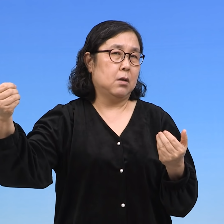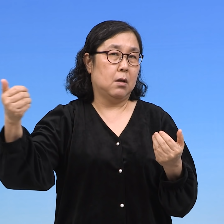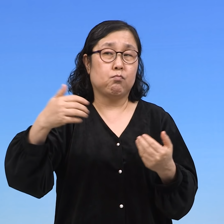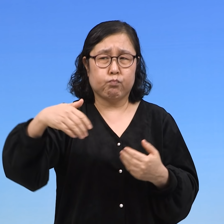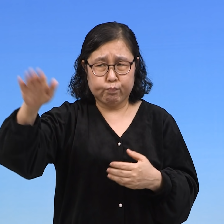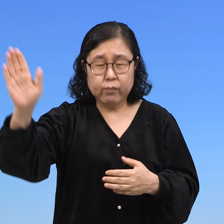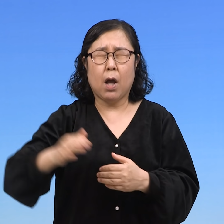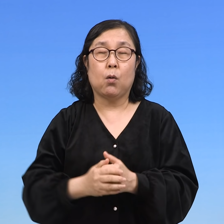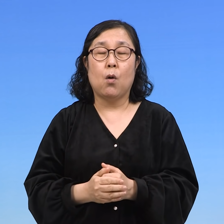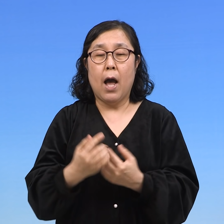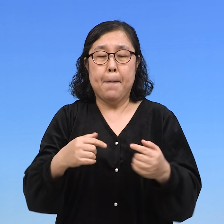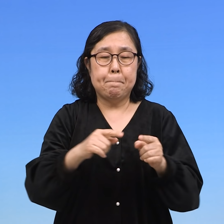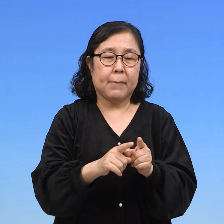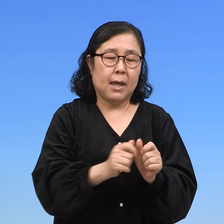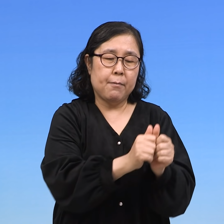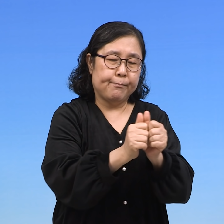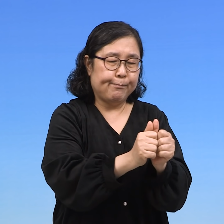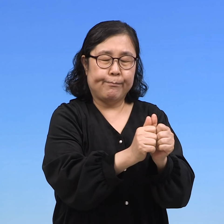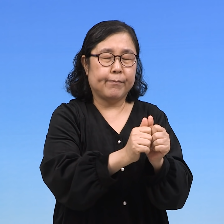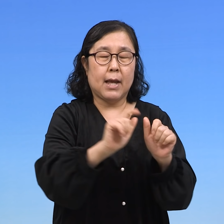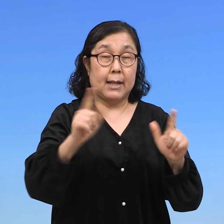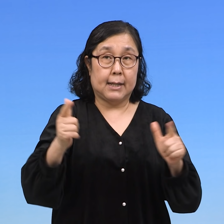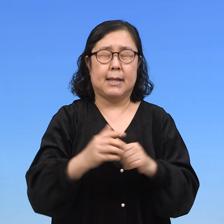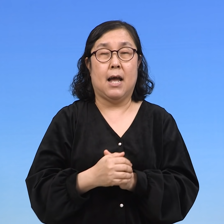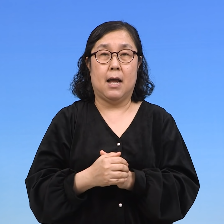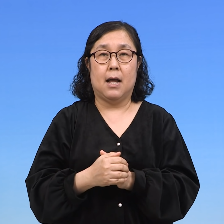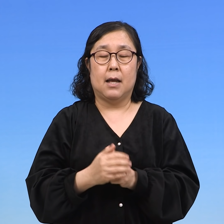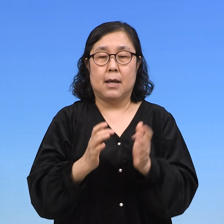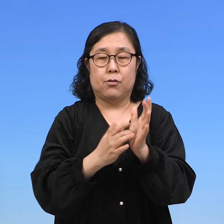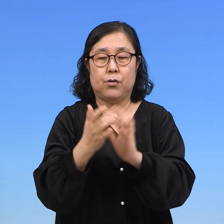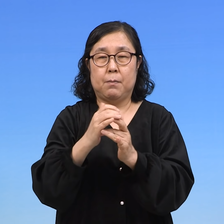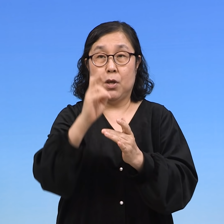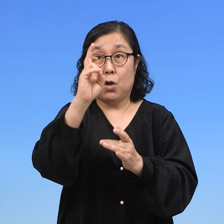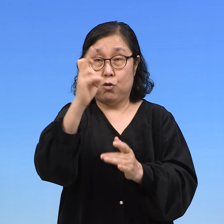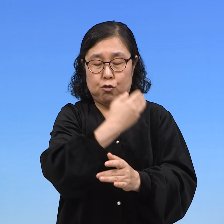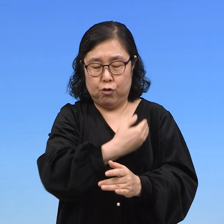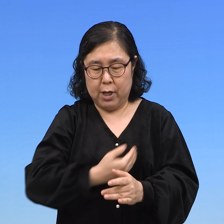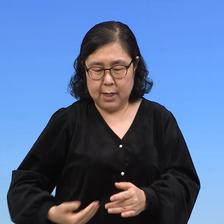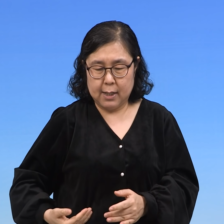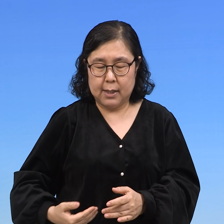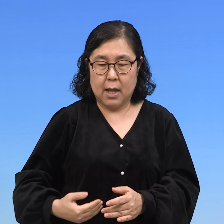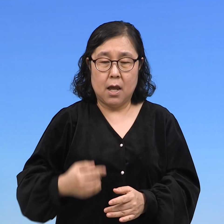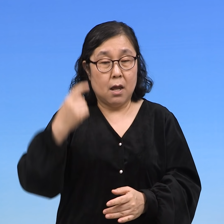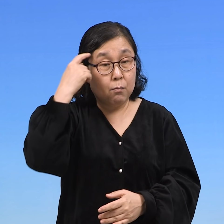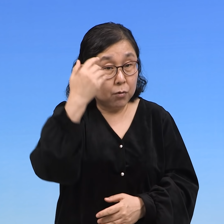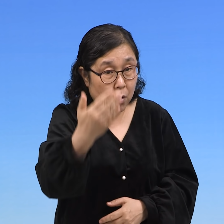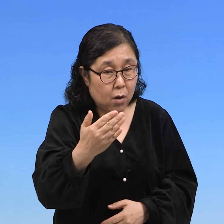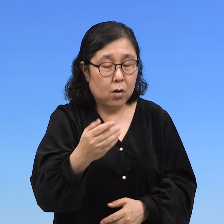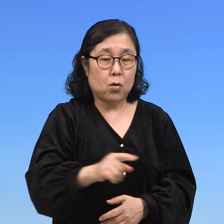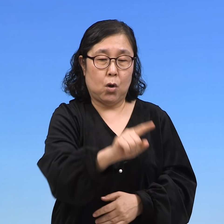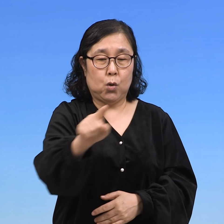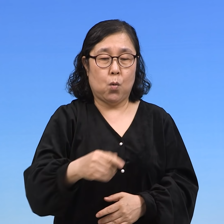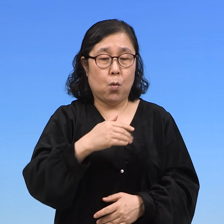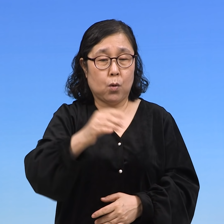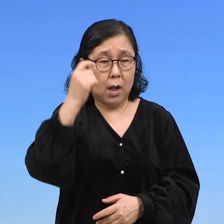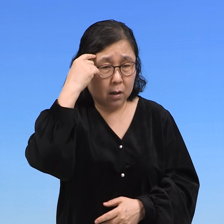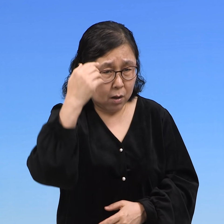아니하더라 예수께서 열두 제자에게 이러시되 너희도 가려느냐 아 이게 너무 슬프게 느껴지는 겁니다